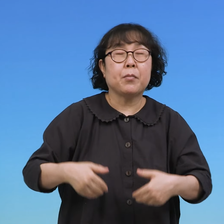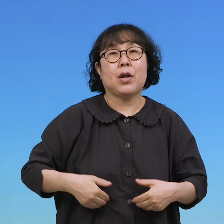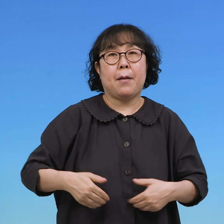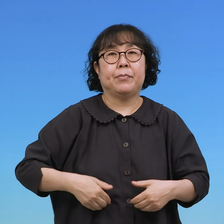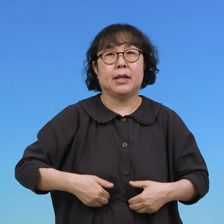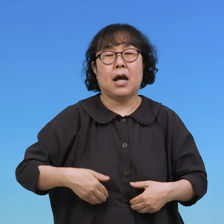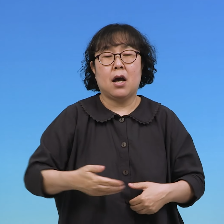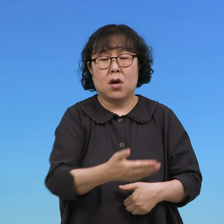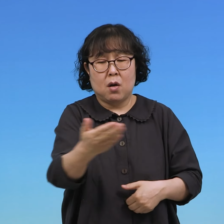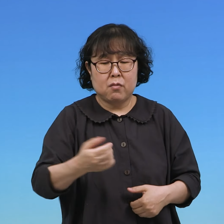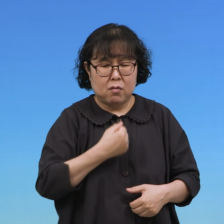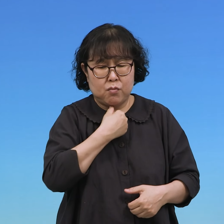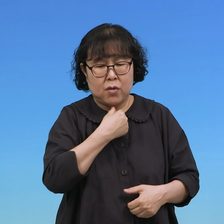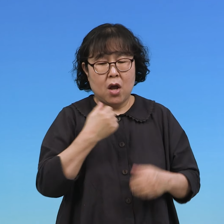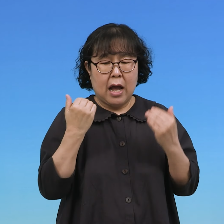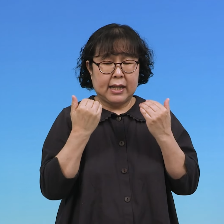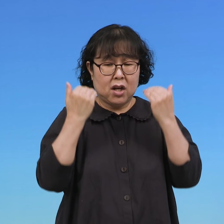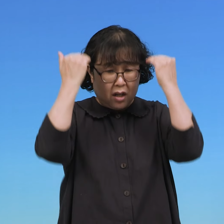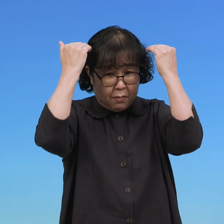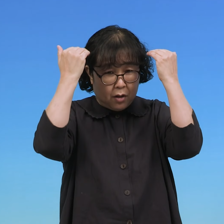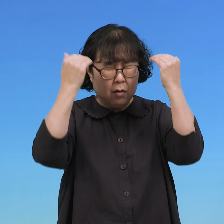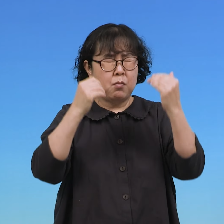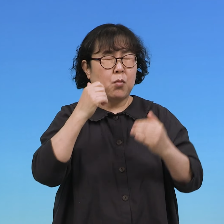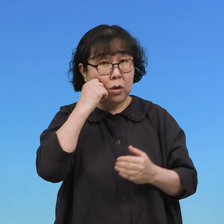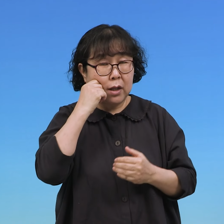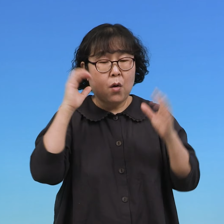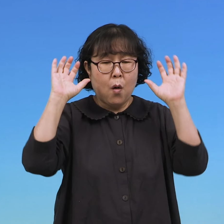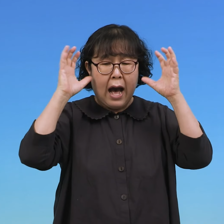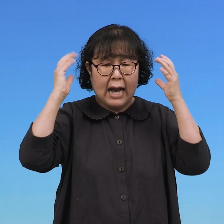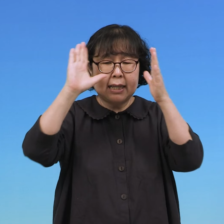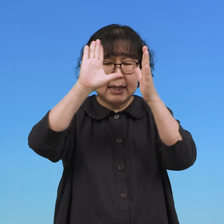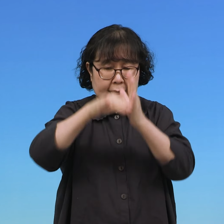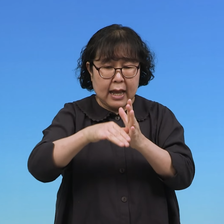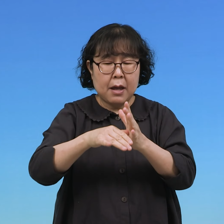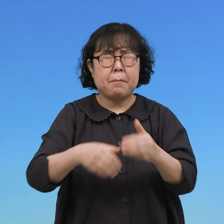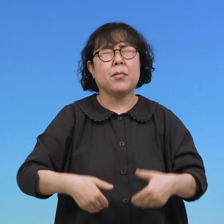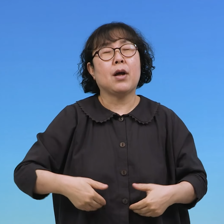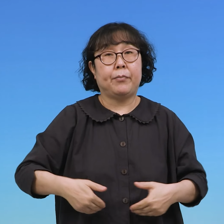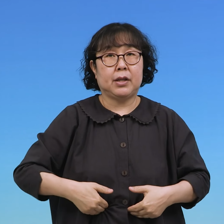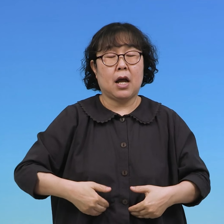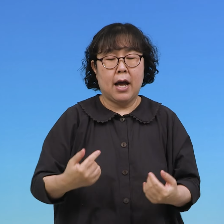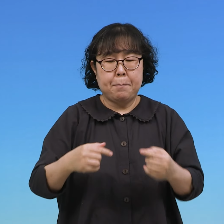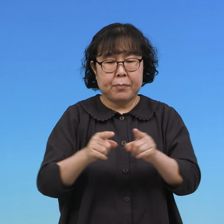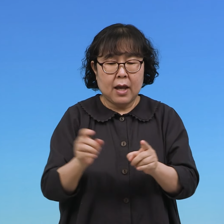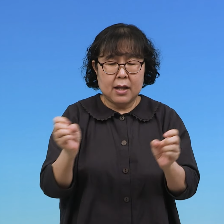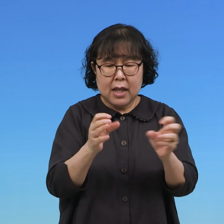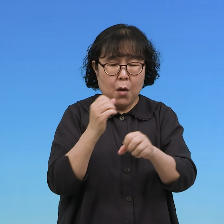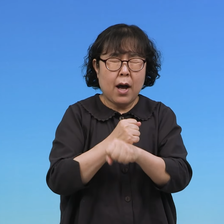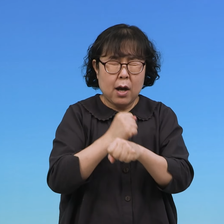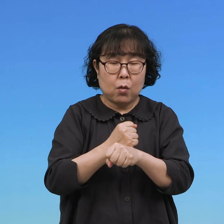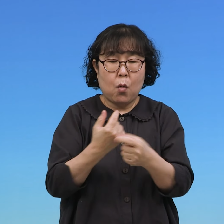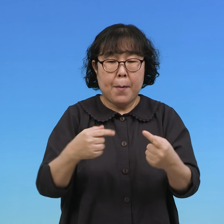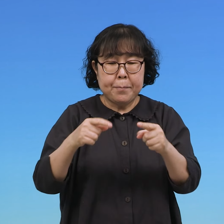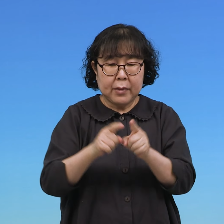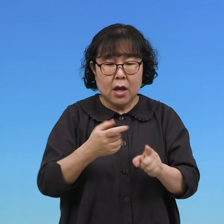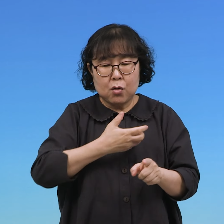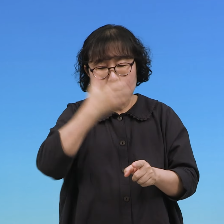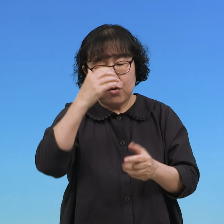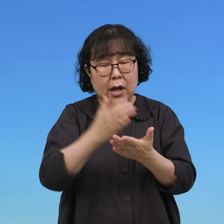나이 들면은 못합니다. 늦어요. 안 됩니다. 어릴 때 해야 돼요. 같이 대화하고 같이 꿈을